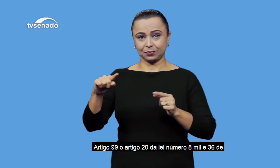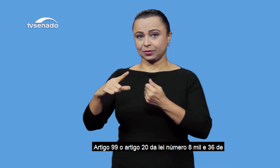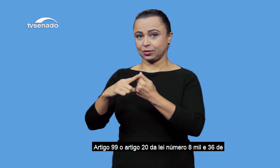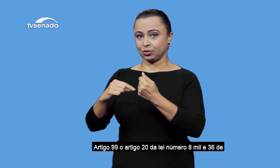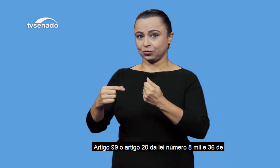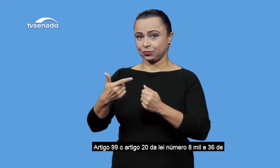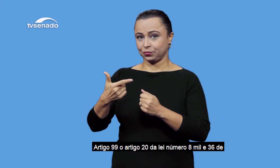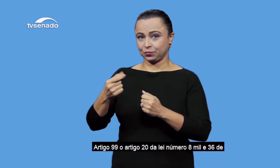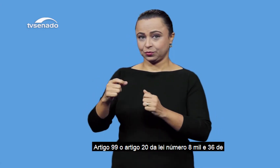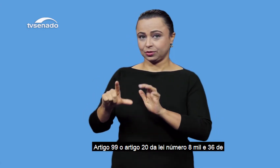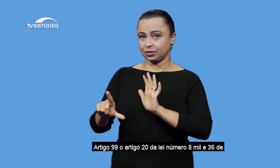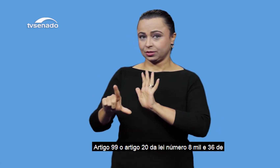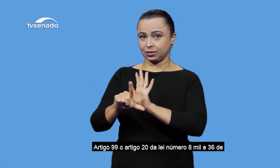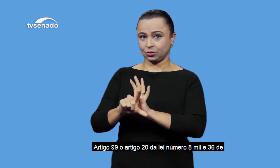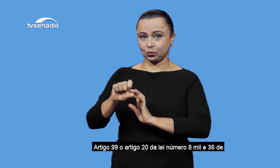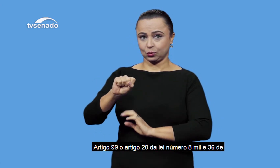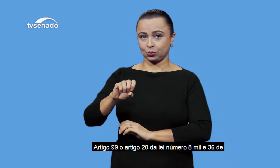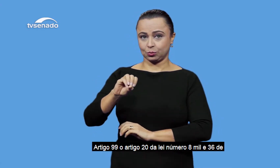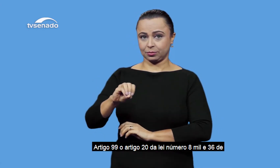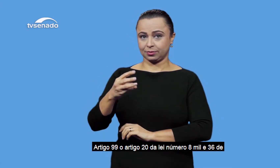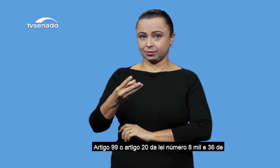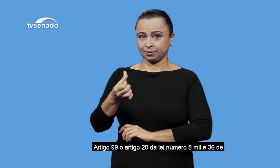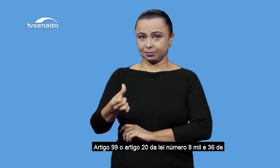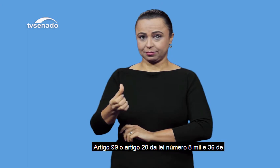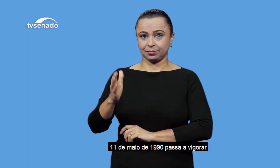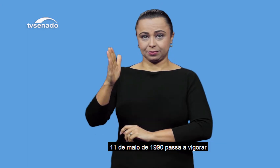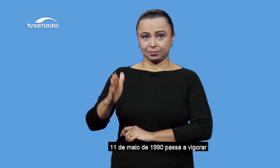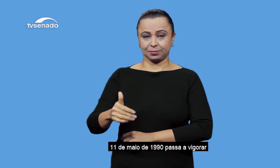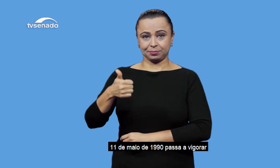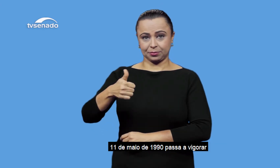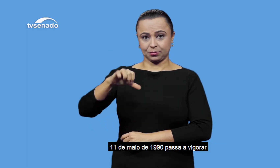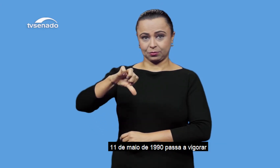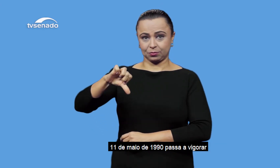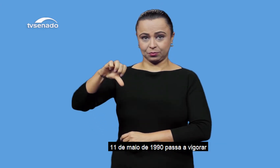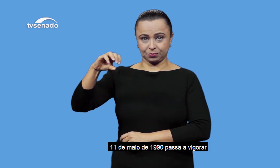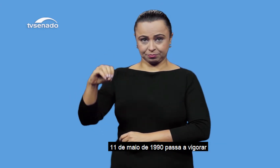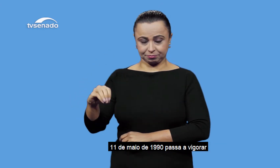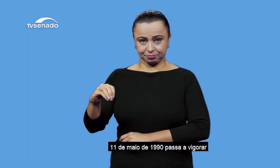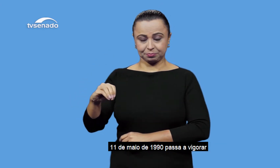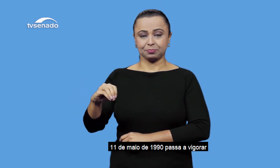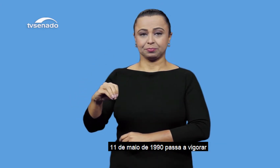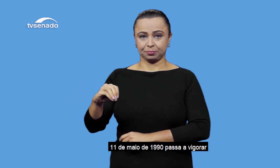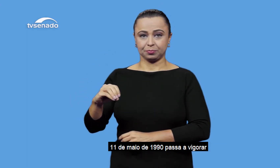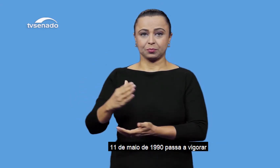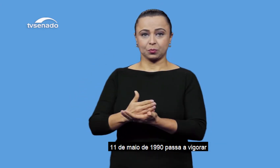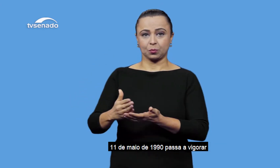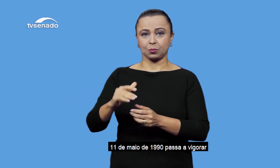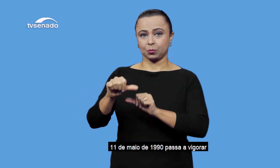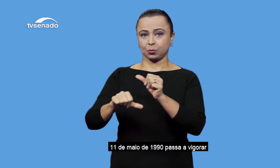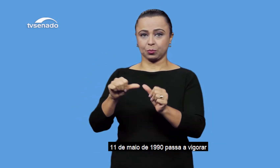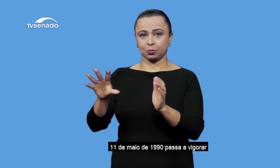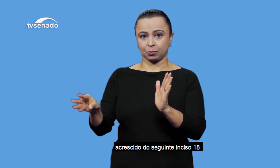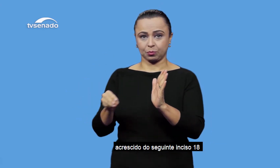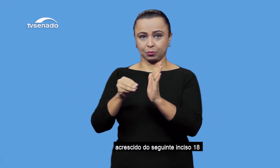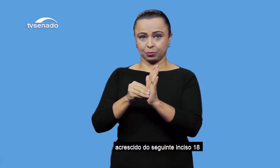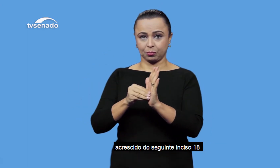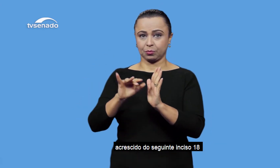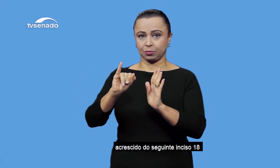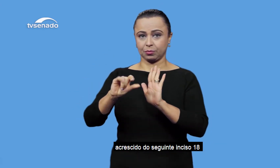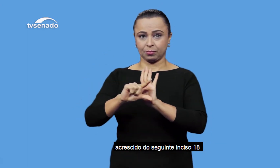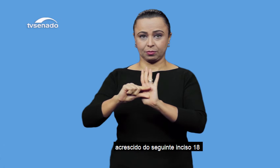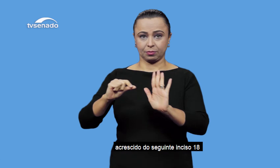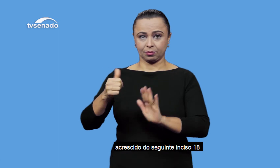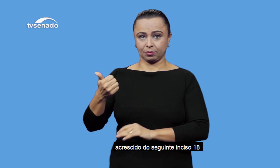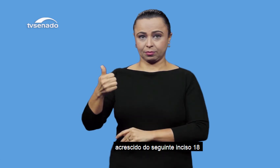20 da lei número 8 mil e 36 de 11 de maio de 1990 passa a vigorar acrescido